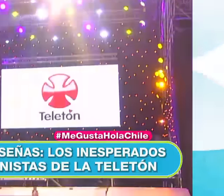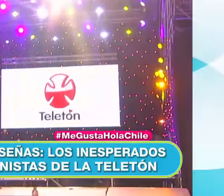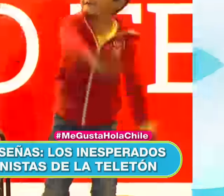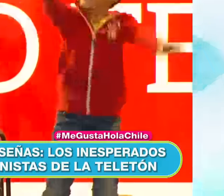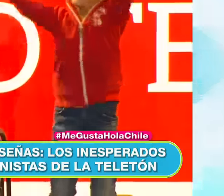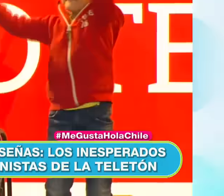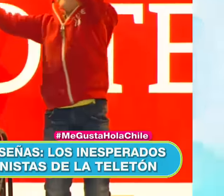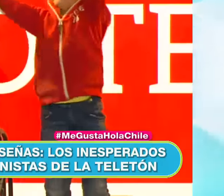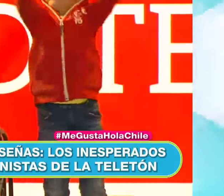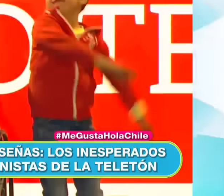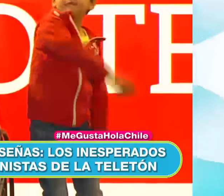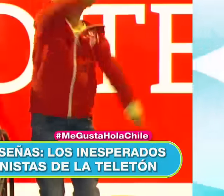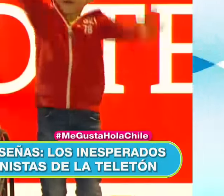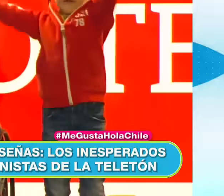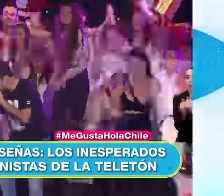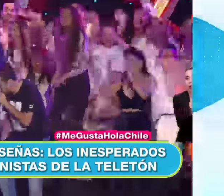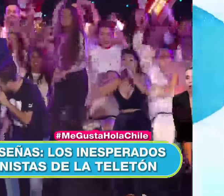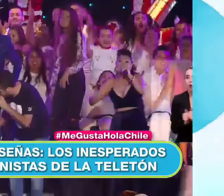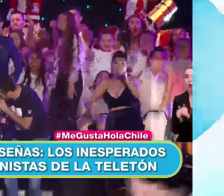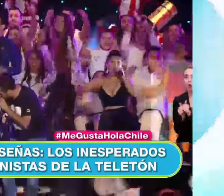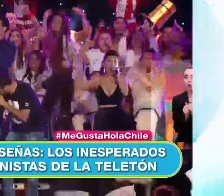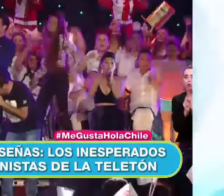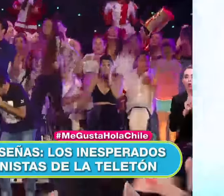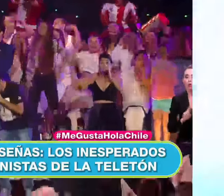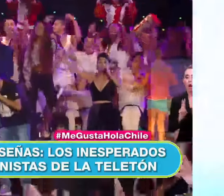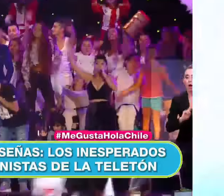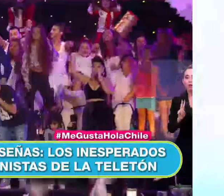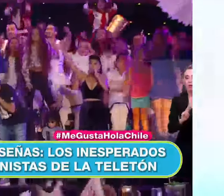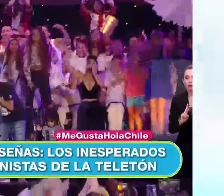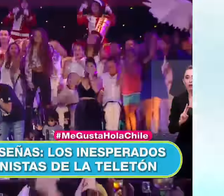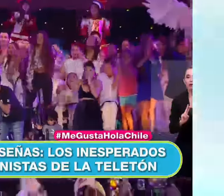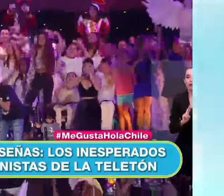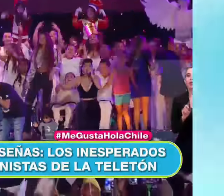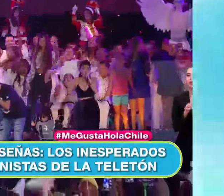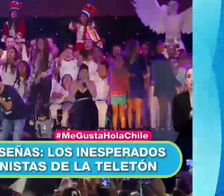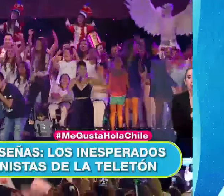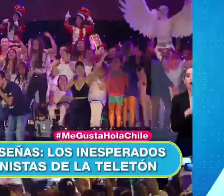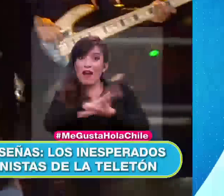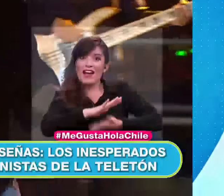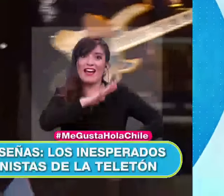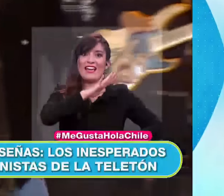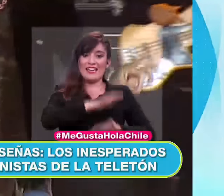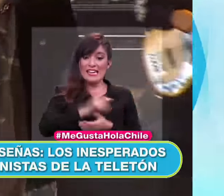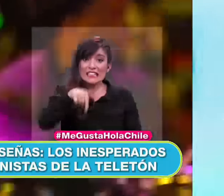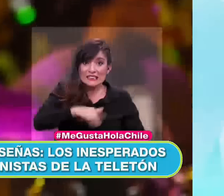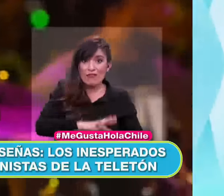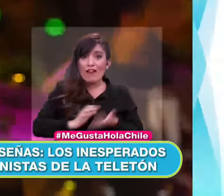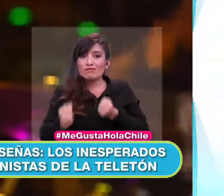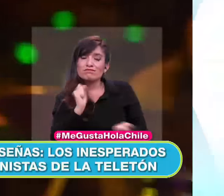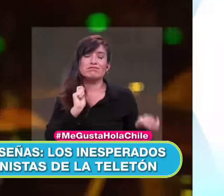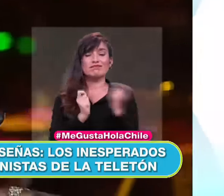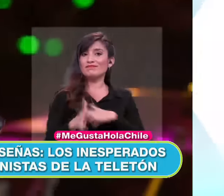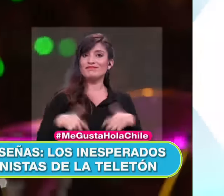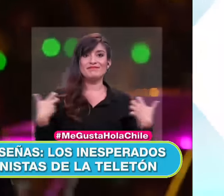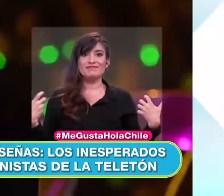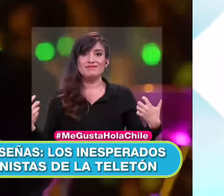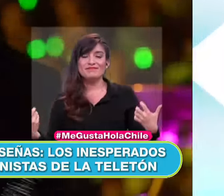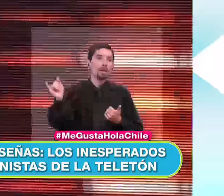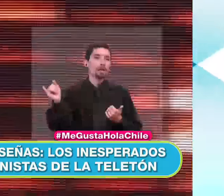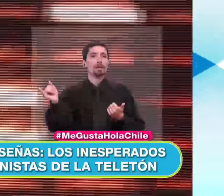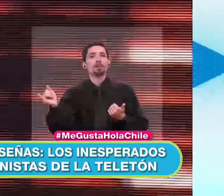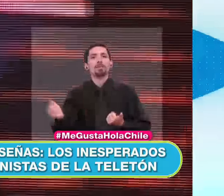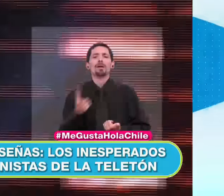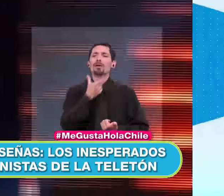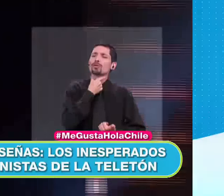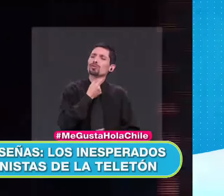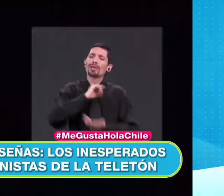Protagonistas más inesperados de esta Teletón. Y es que junto con la gran personalidad de los niños embajadores, la de los intérpretes de señas causó furor